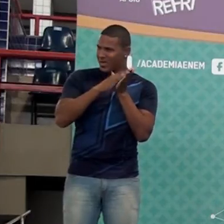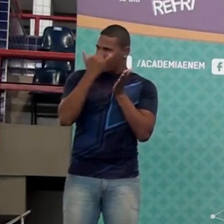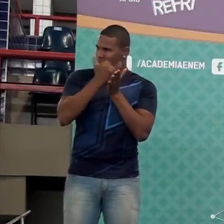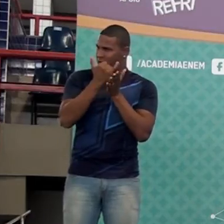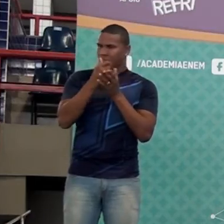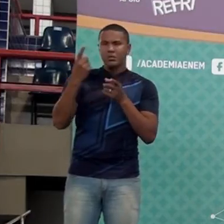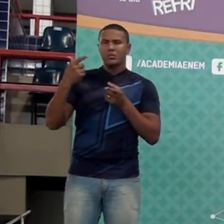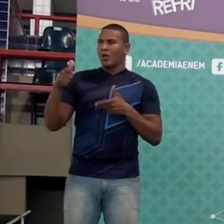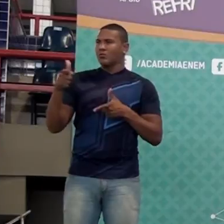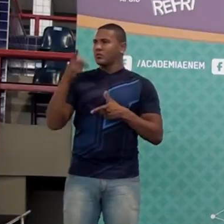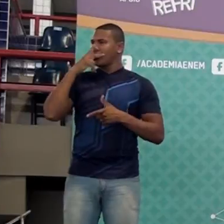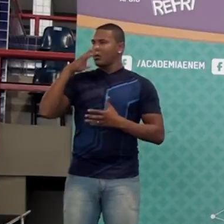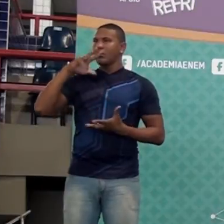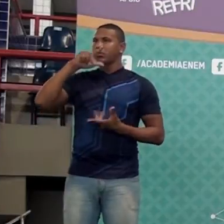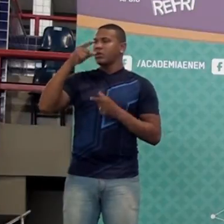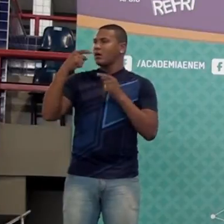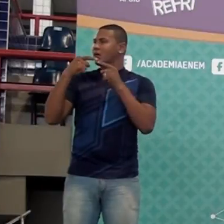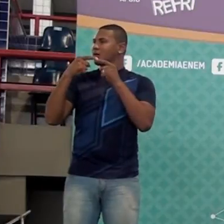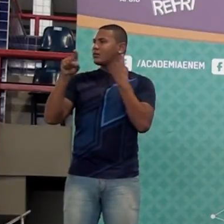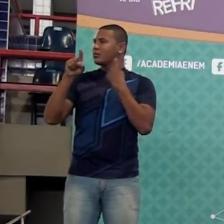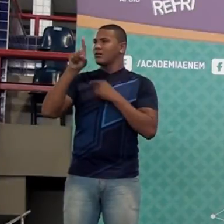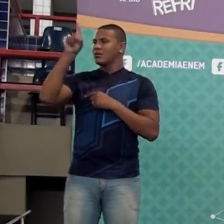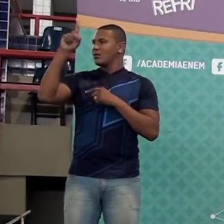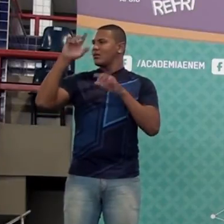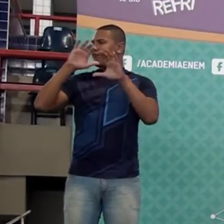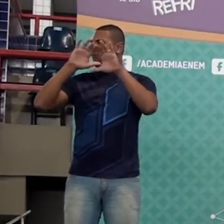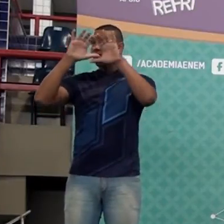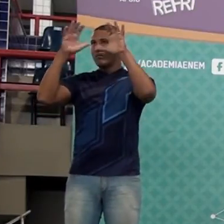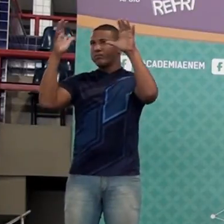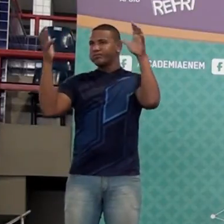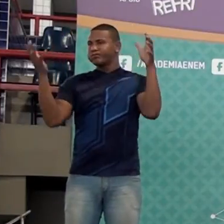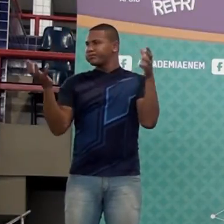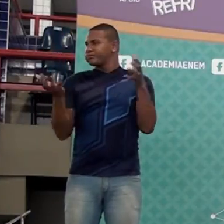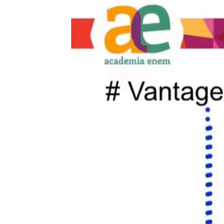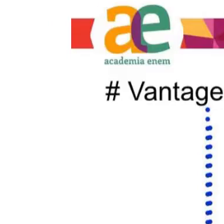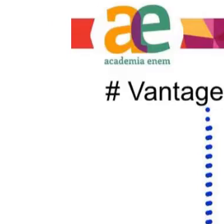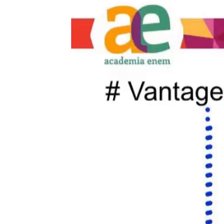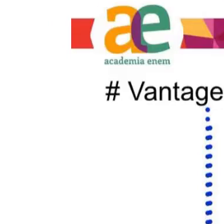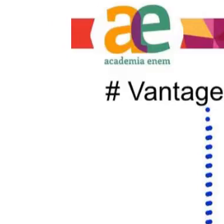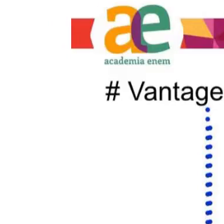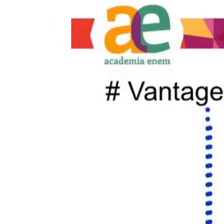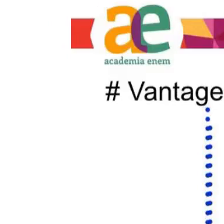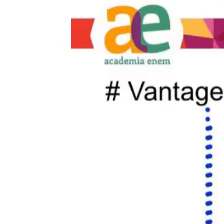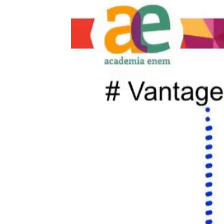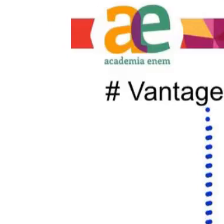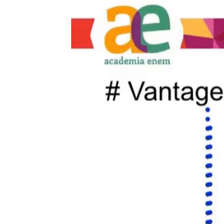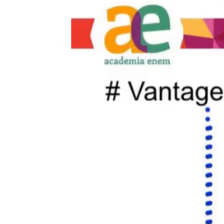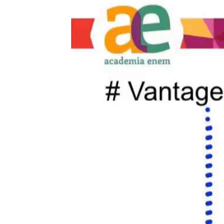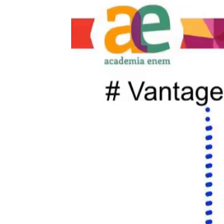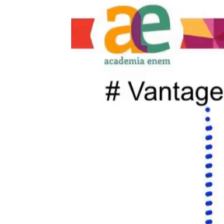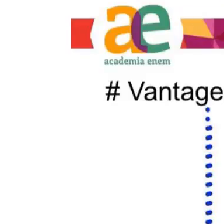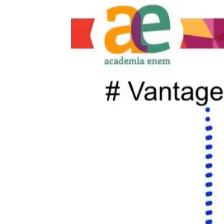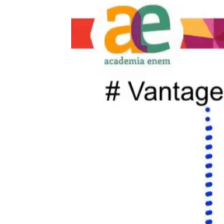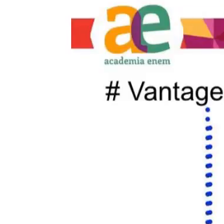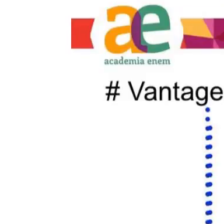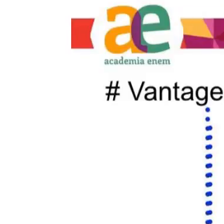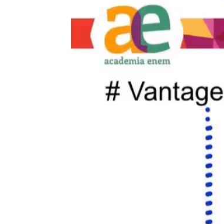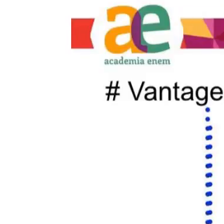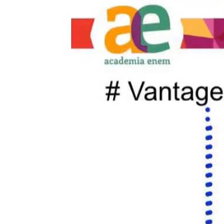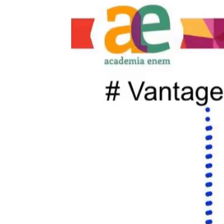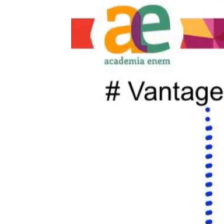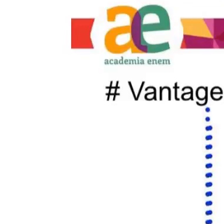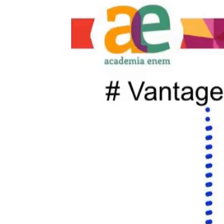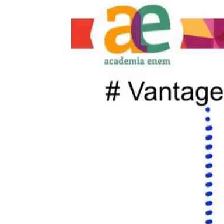efeito estufa, tá? E também não provoca chuva ácida, né? Não